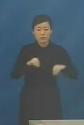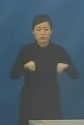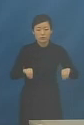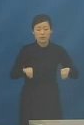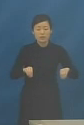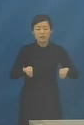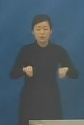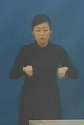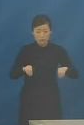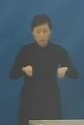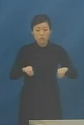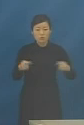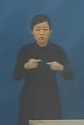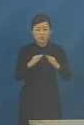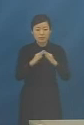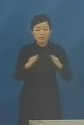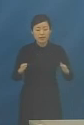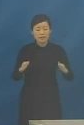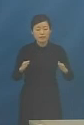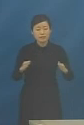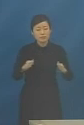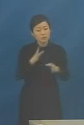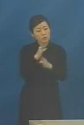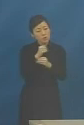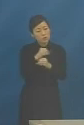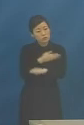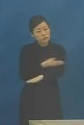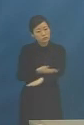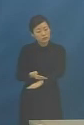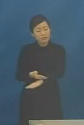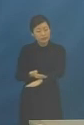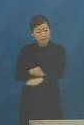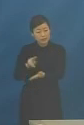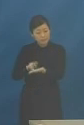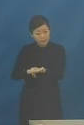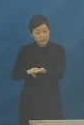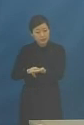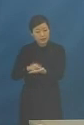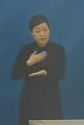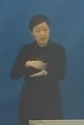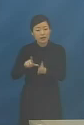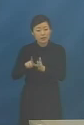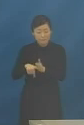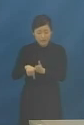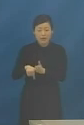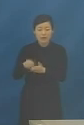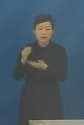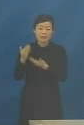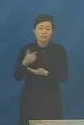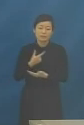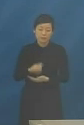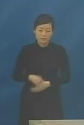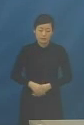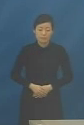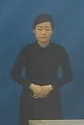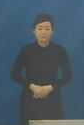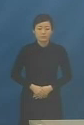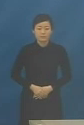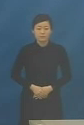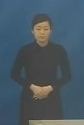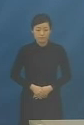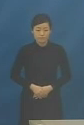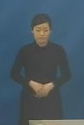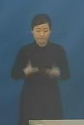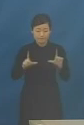スケジュールについてもし日程が決まっているのであれば合わせてお伺いできればと思いますまずあの